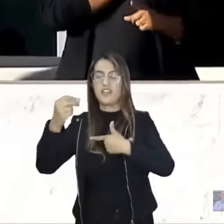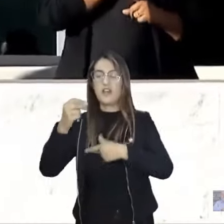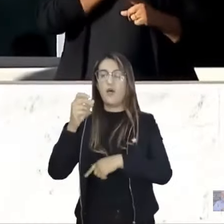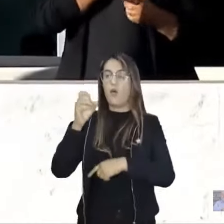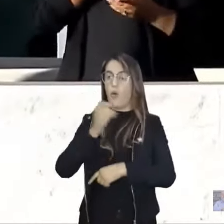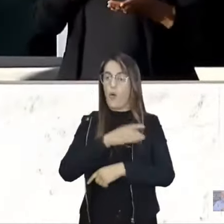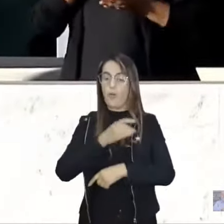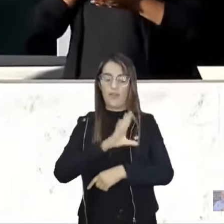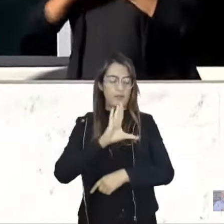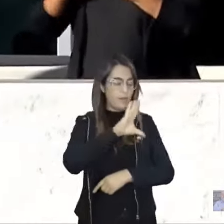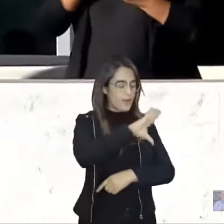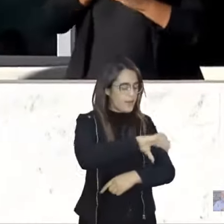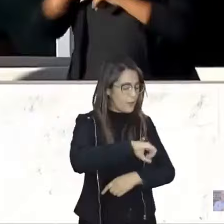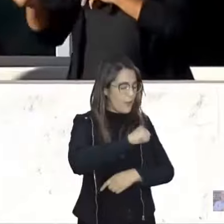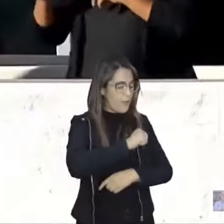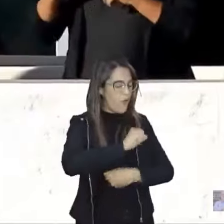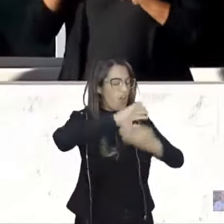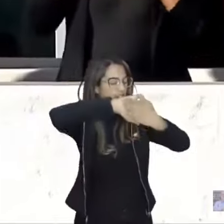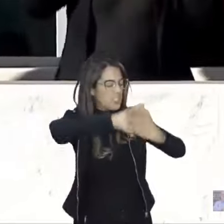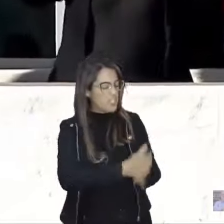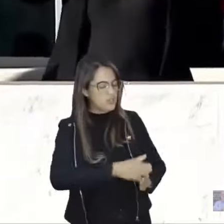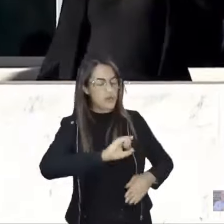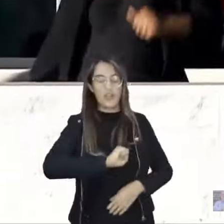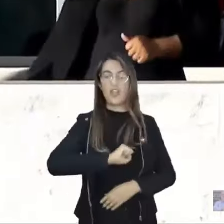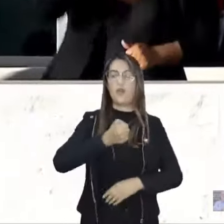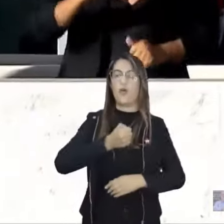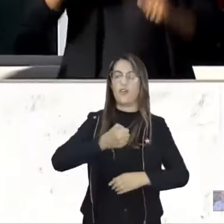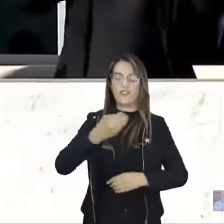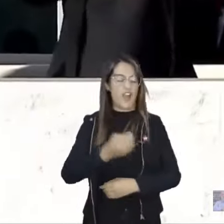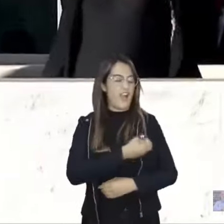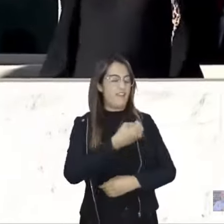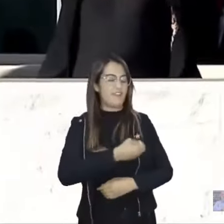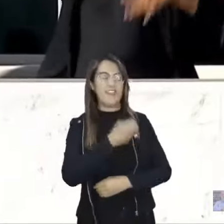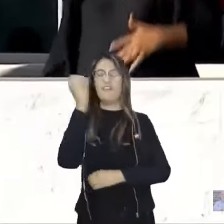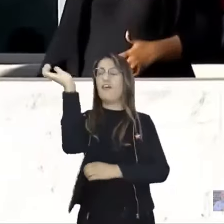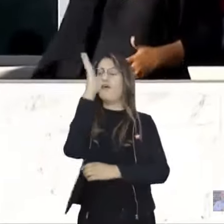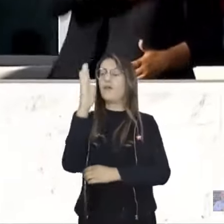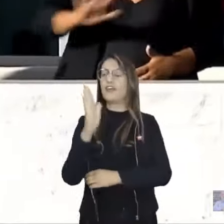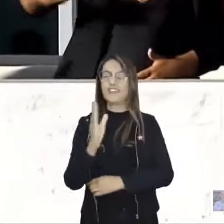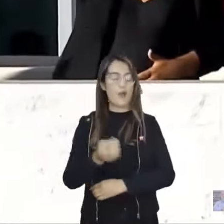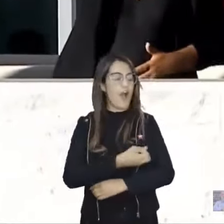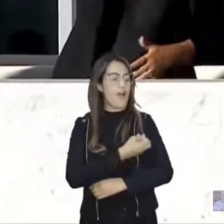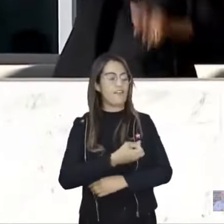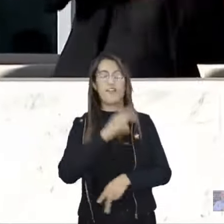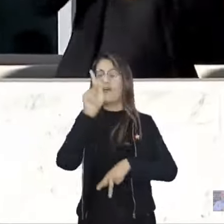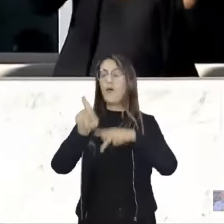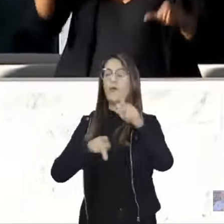derrotou o ódio. Viva o Brasil e viva o povo brasileiro!